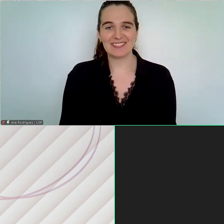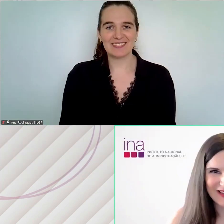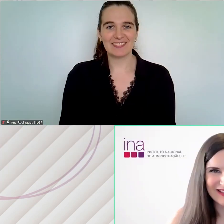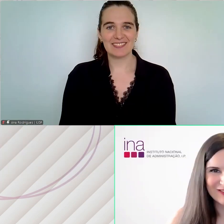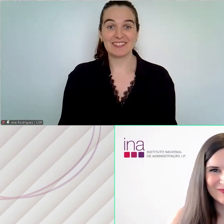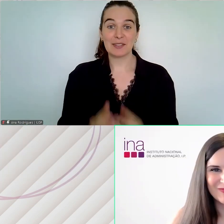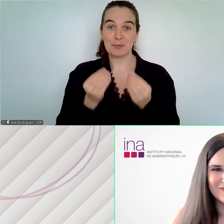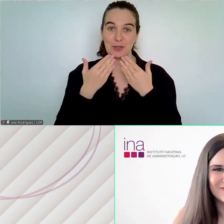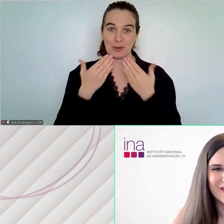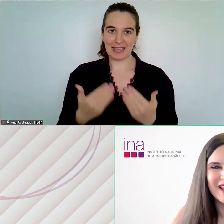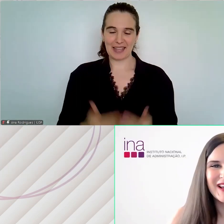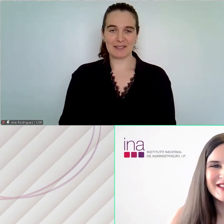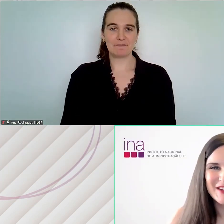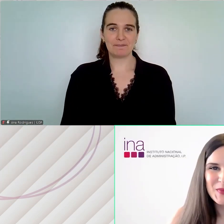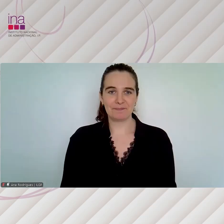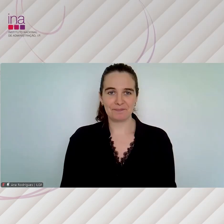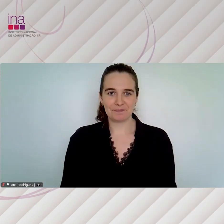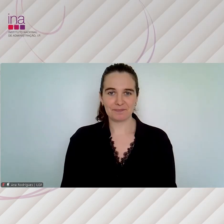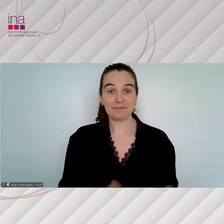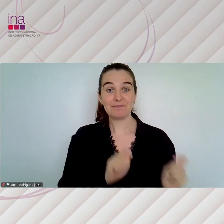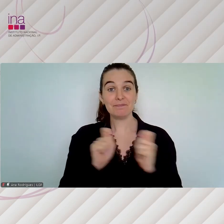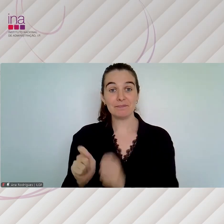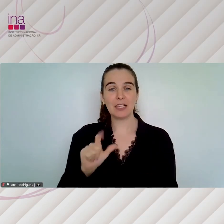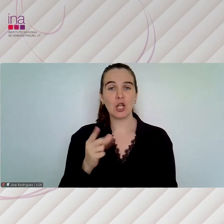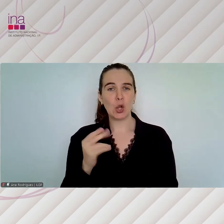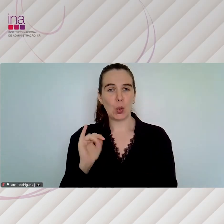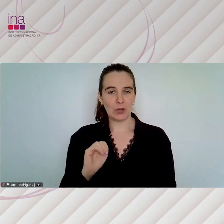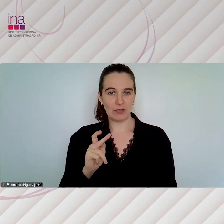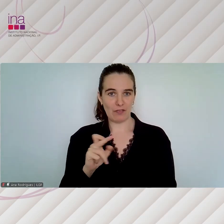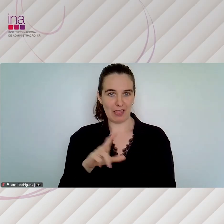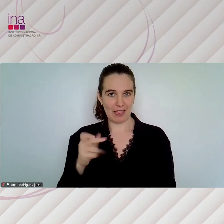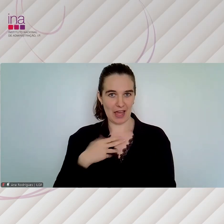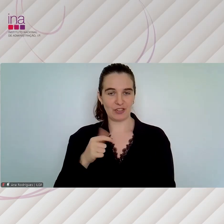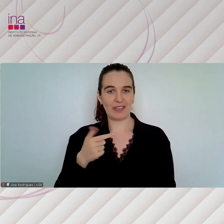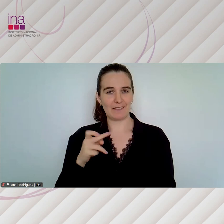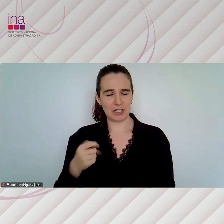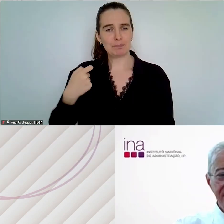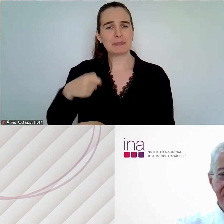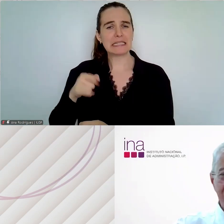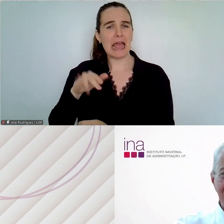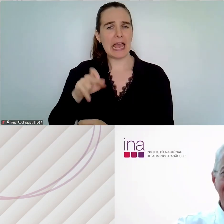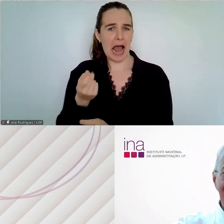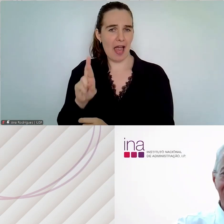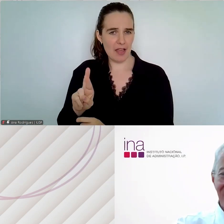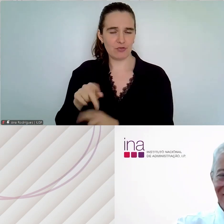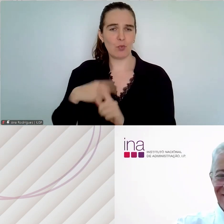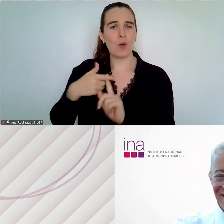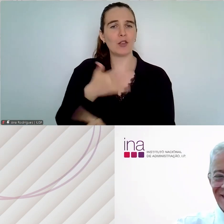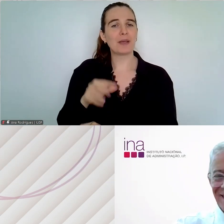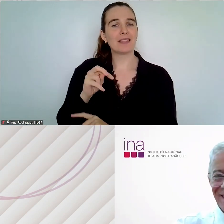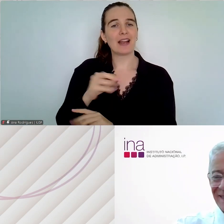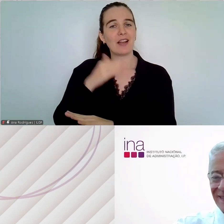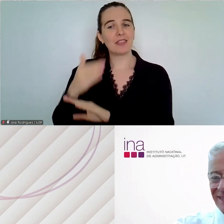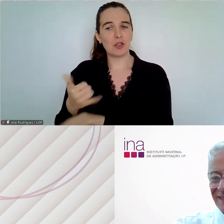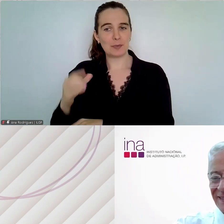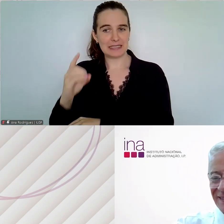Muito obrigada. Tem a palavra Luís Valadares Tavares, presidente do INA entre 2003 e 2006